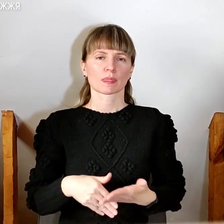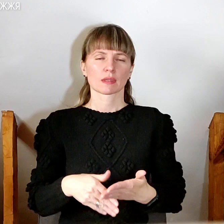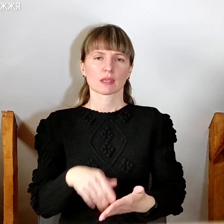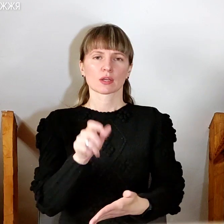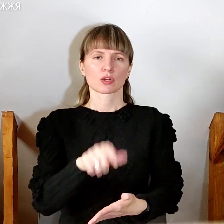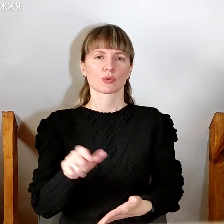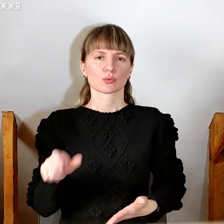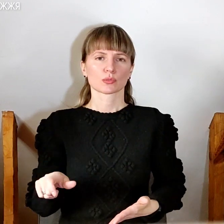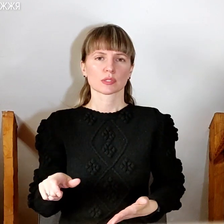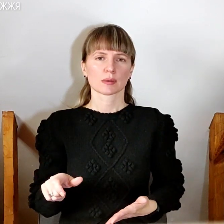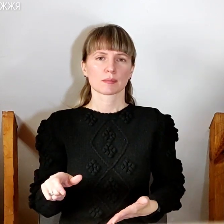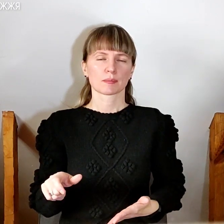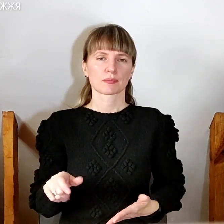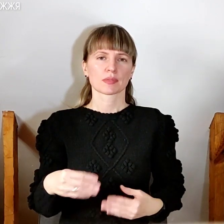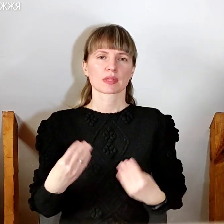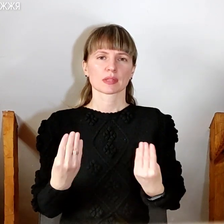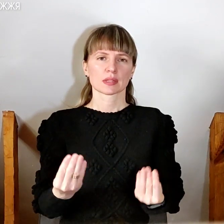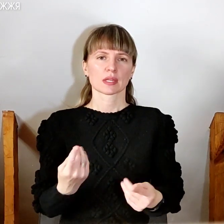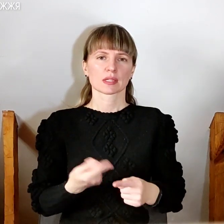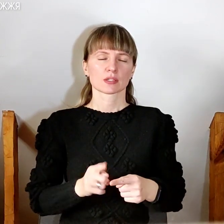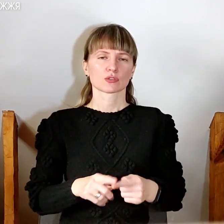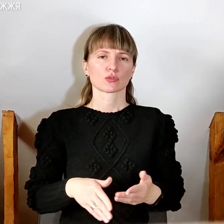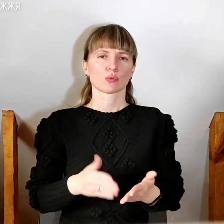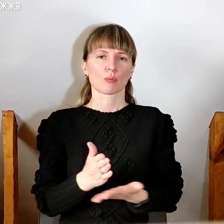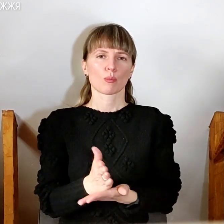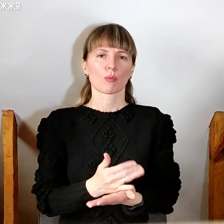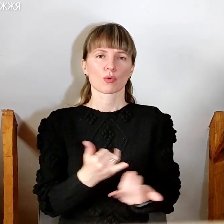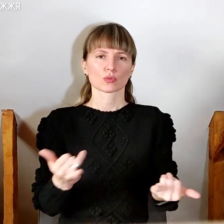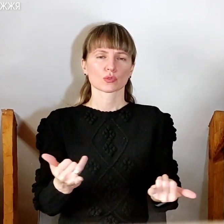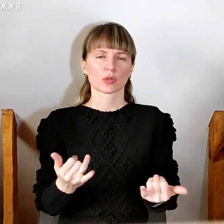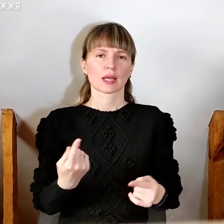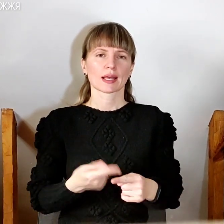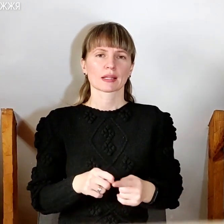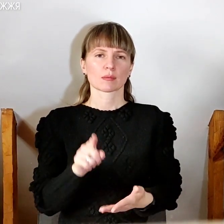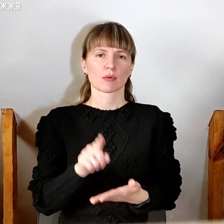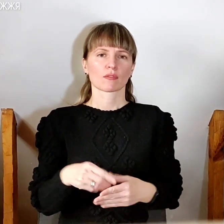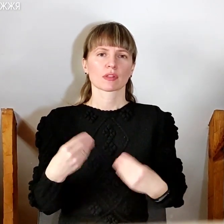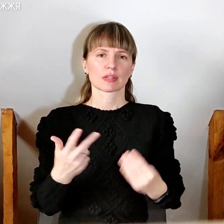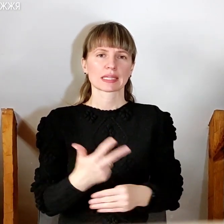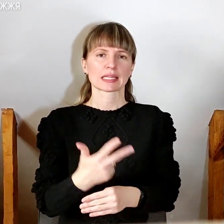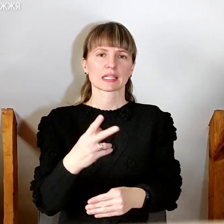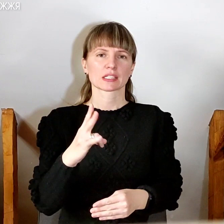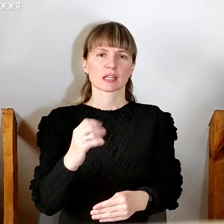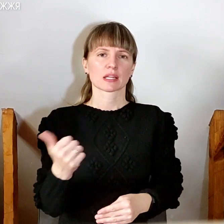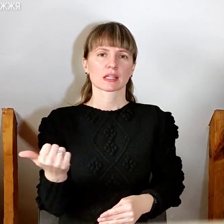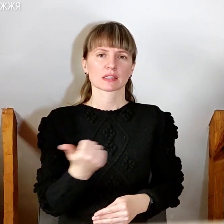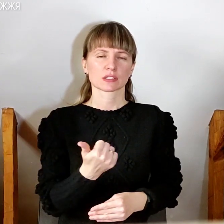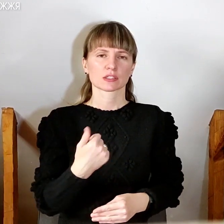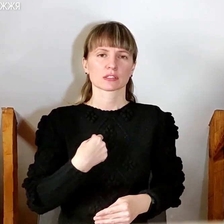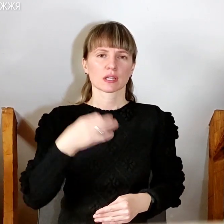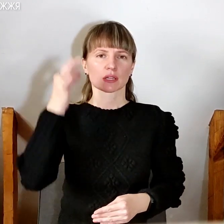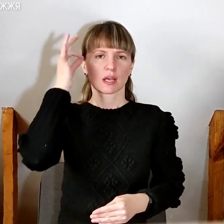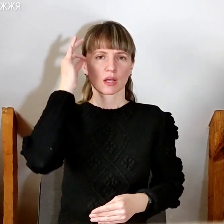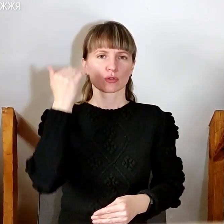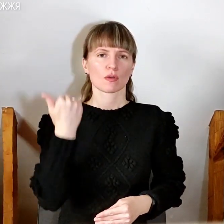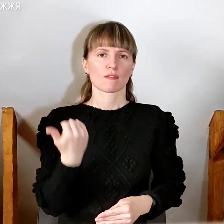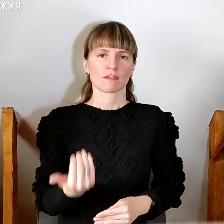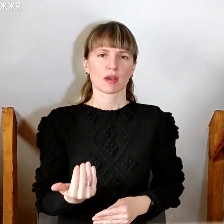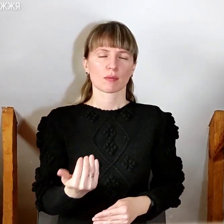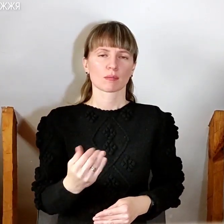людям, значить, надати їм цю послугу, а послуга ця повинна надаватися тричі на тиждень, я нагадую вам, то поки не